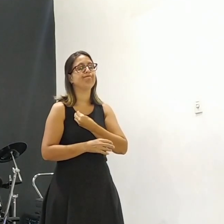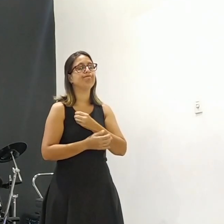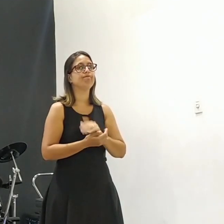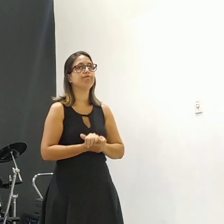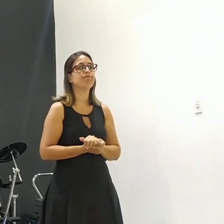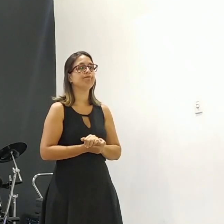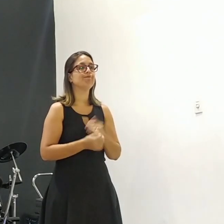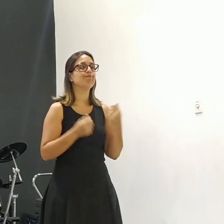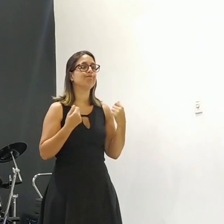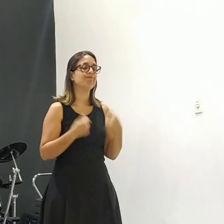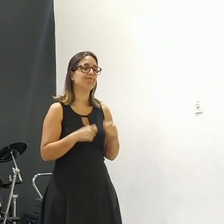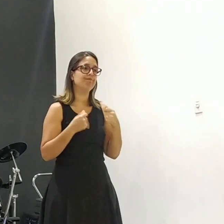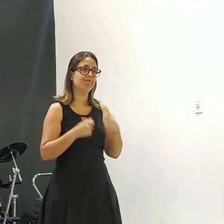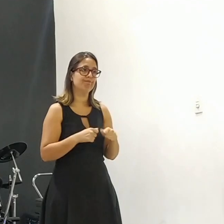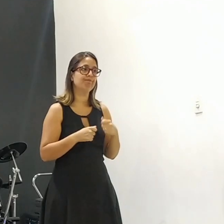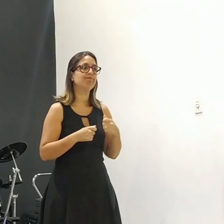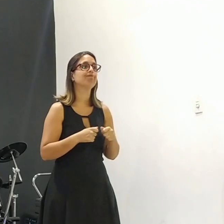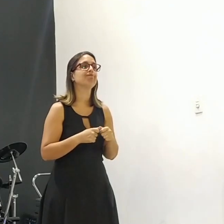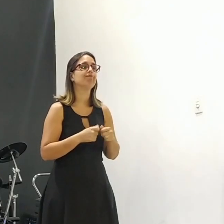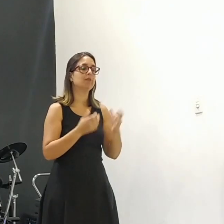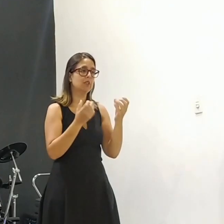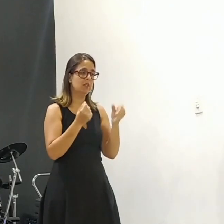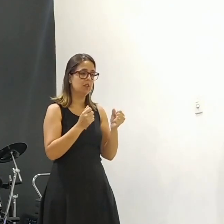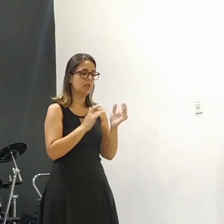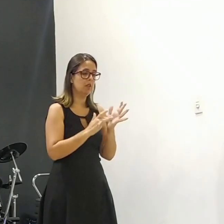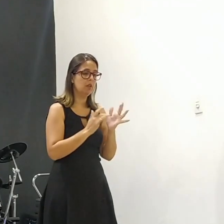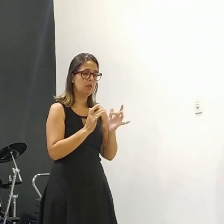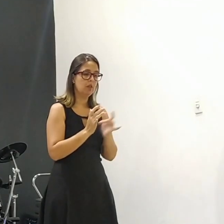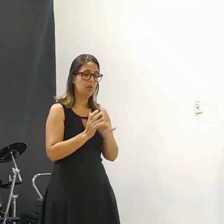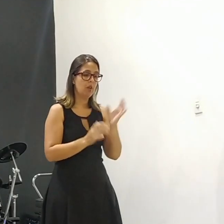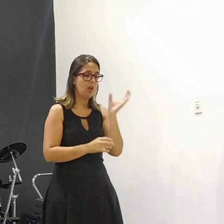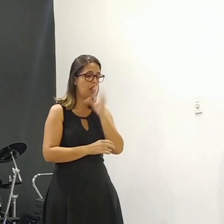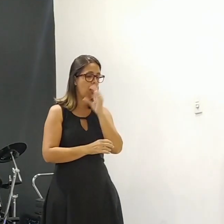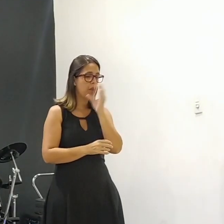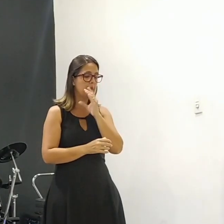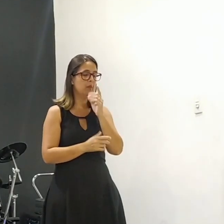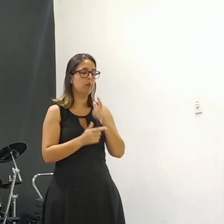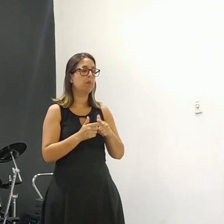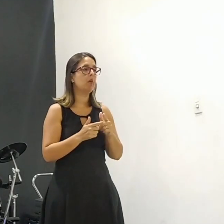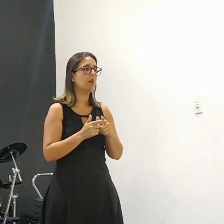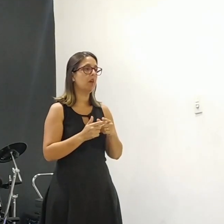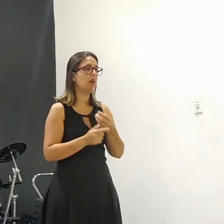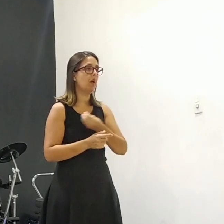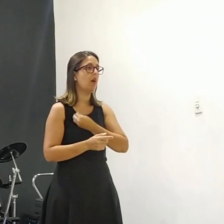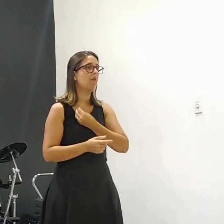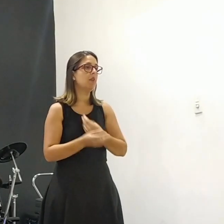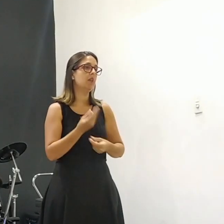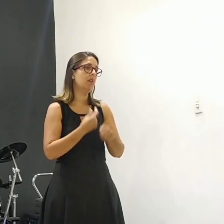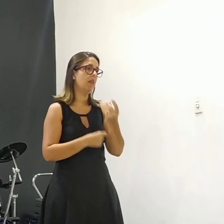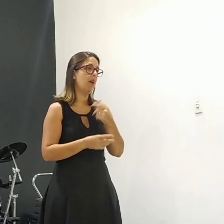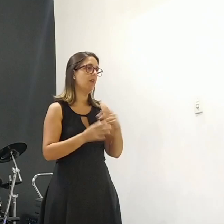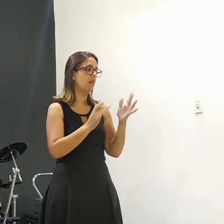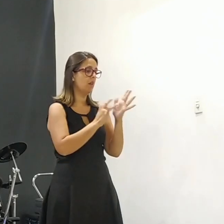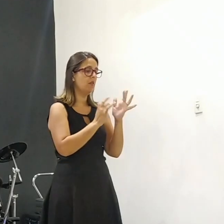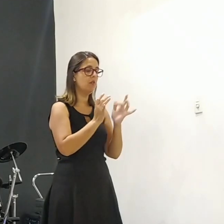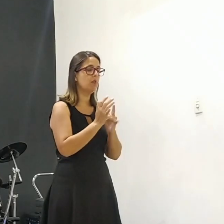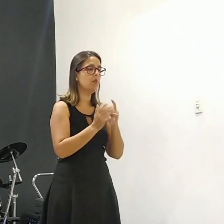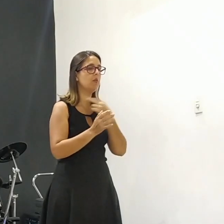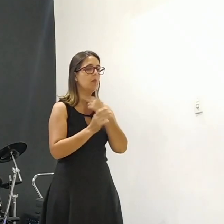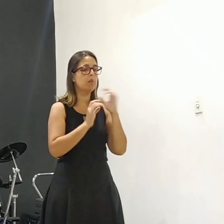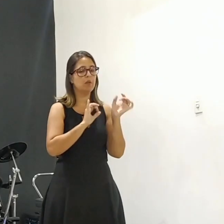Aleluia. Precisamos correr para os pés do Senhor, porque a vida está nele. Não podemos rejeitar